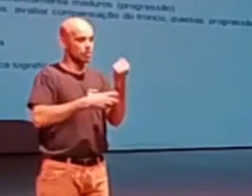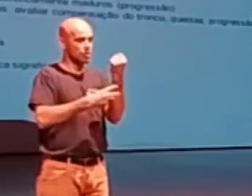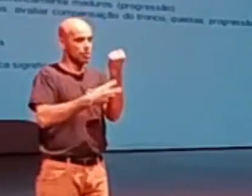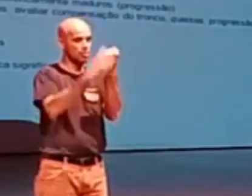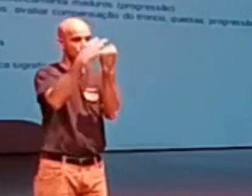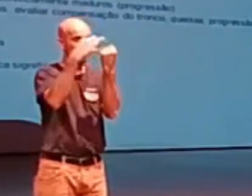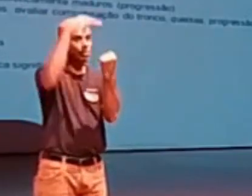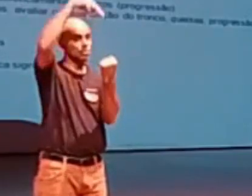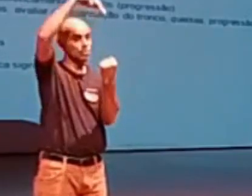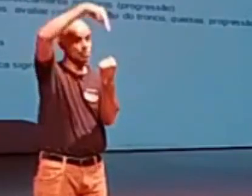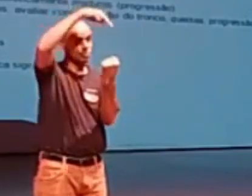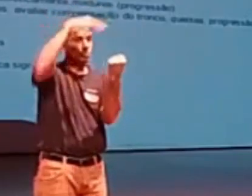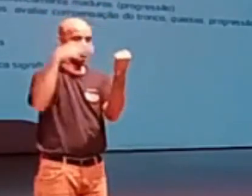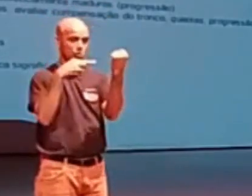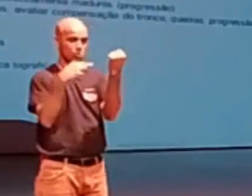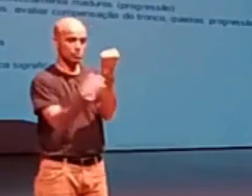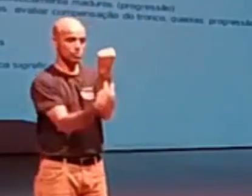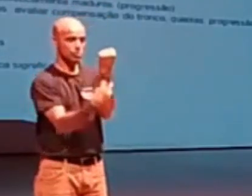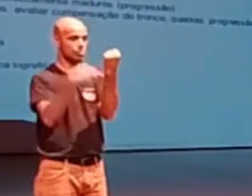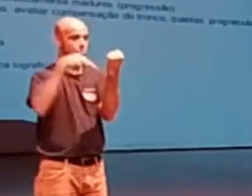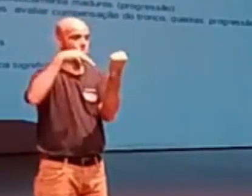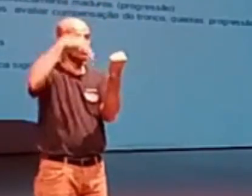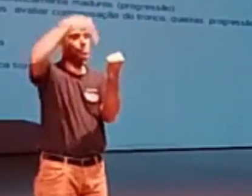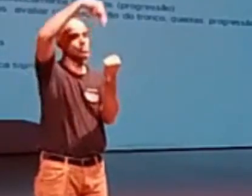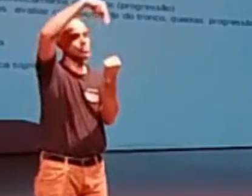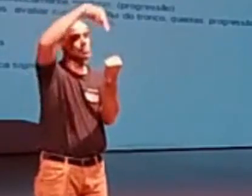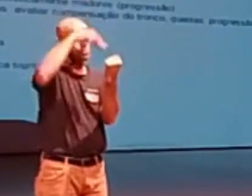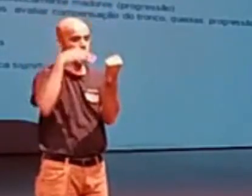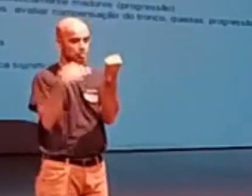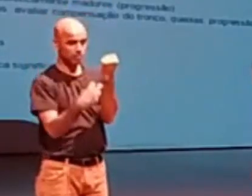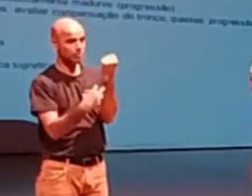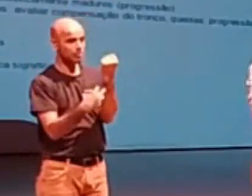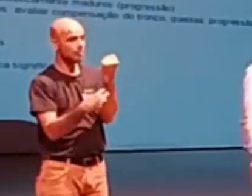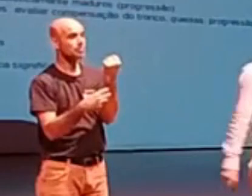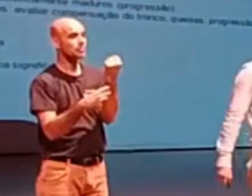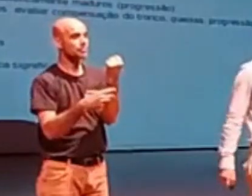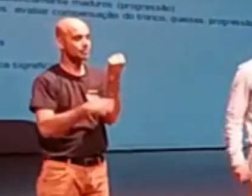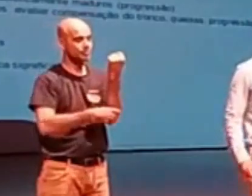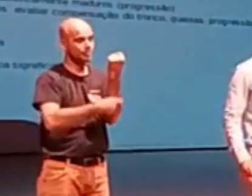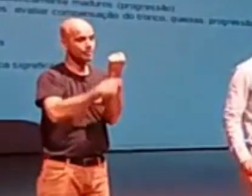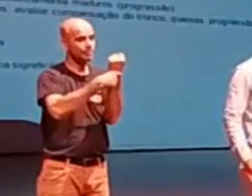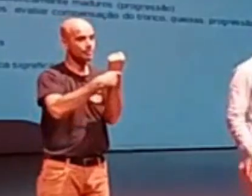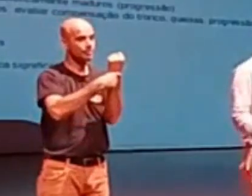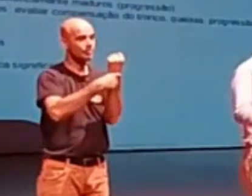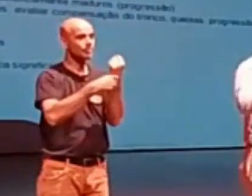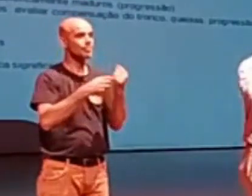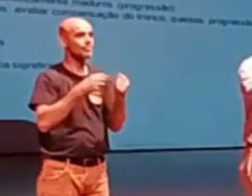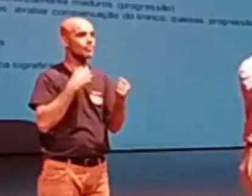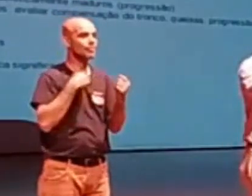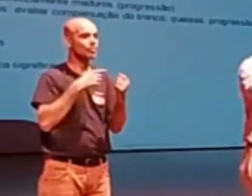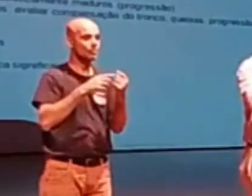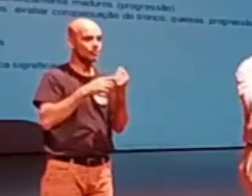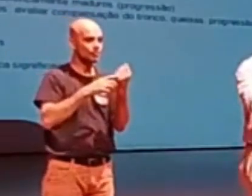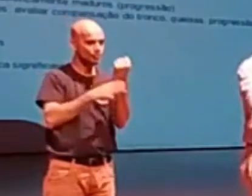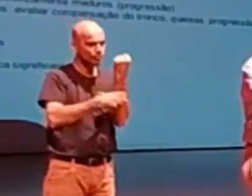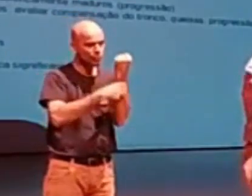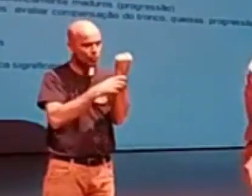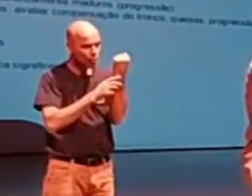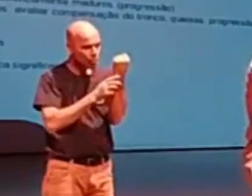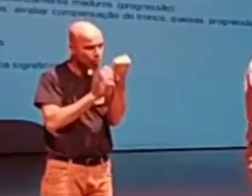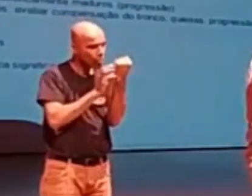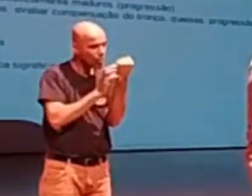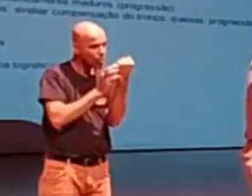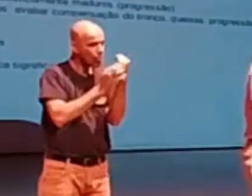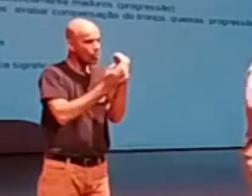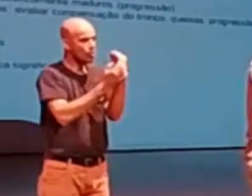aqui de frente. Existe uma técnica de raio-x que não é só olhar, fazer um raio-x de frente, chama estanhará. Você pega o lugar que tem mais rotação